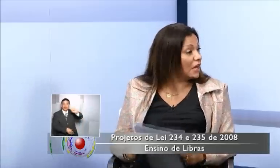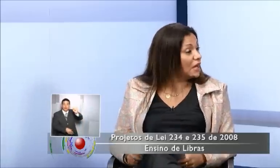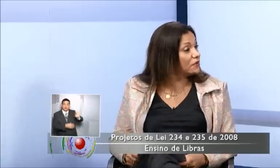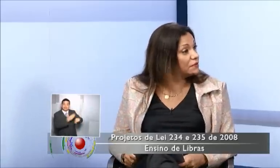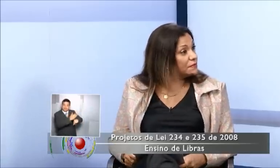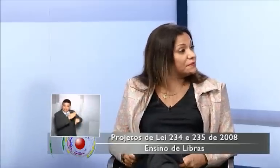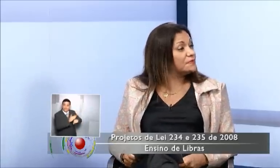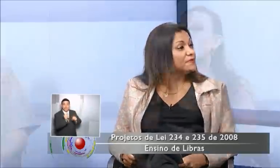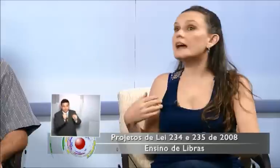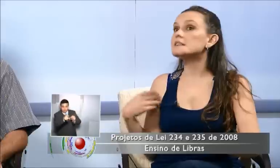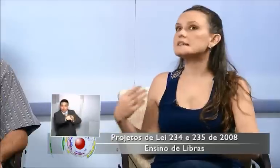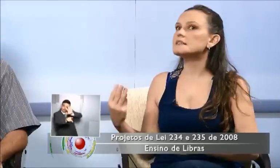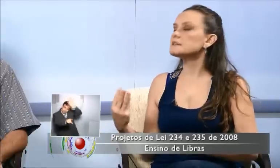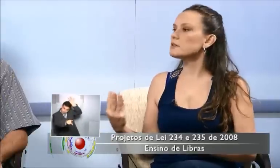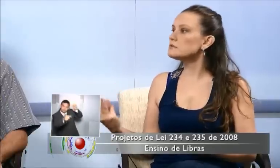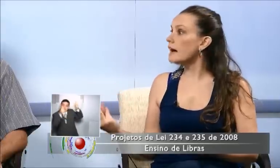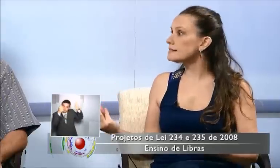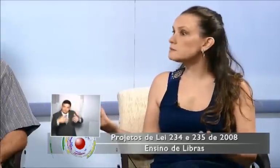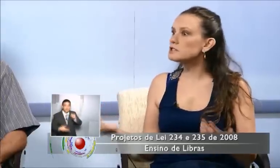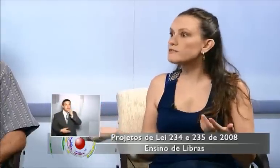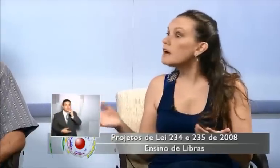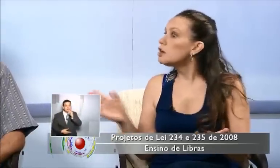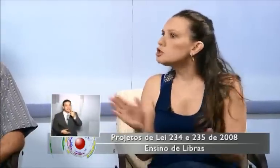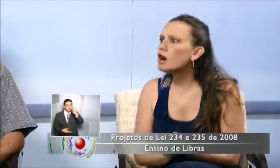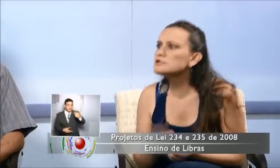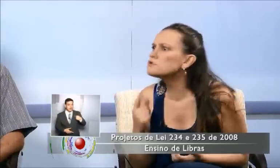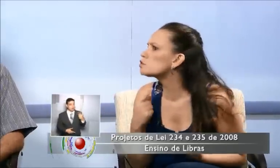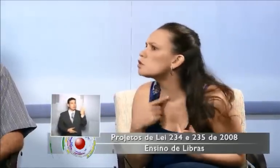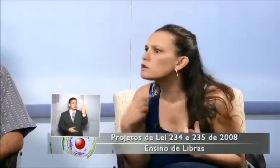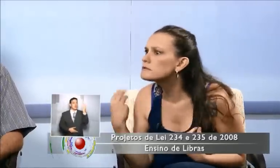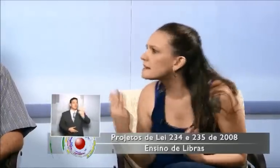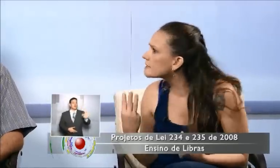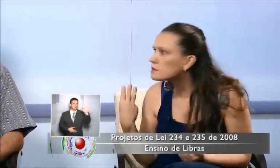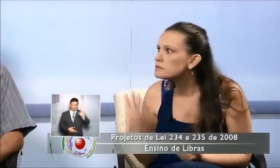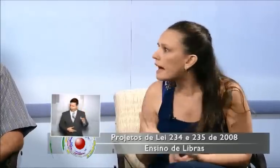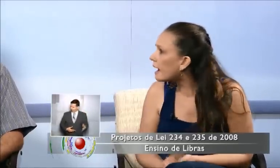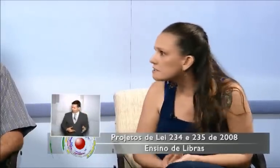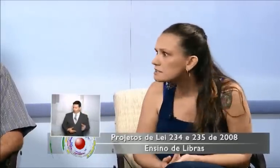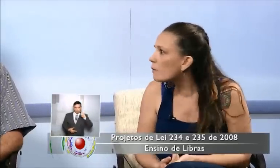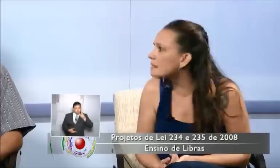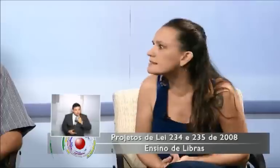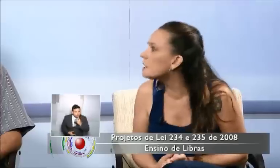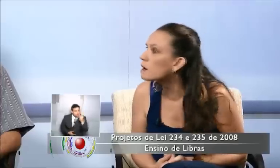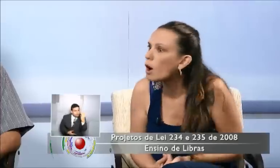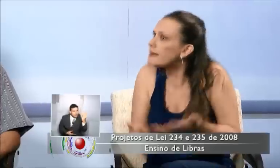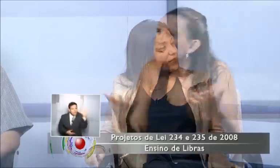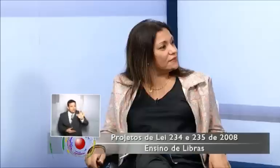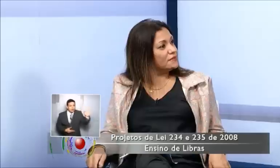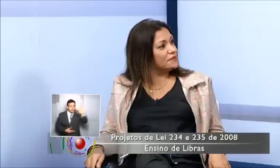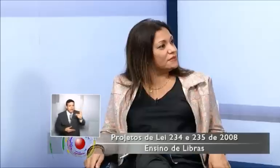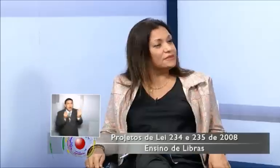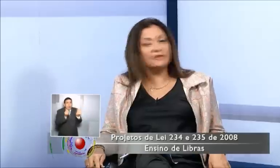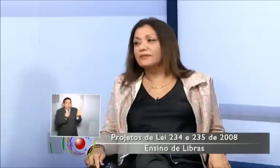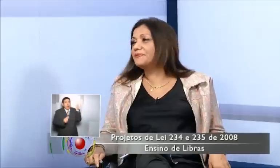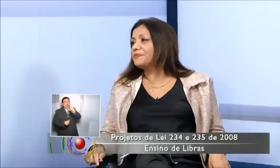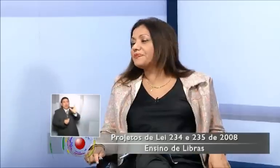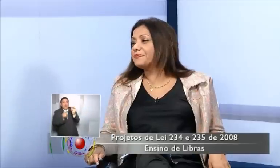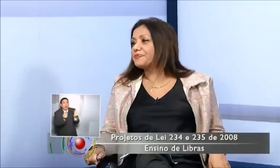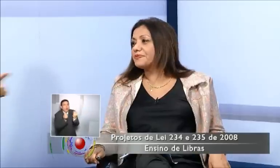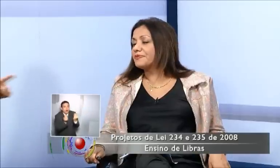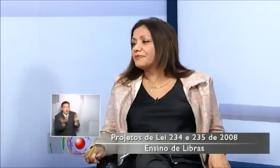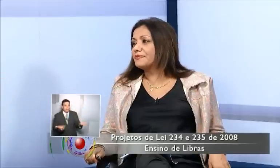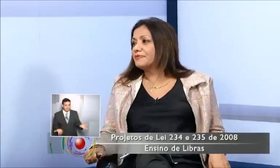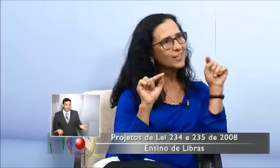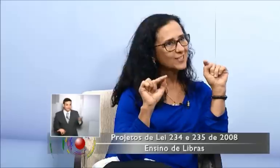falar um pouco disso. Quando ele fala, ele tem 3 faculdades, tem muita gente que fala, nossa, um surdo com 3 faculdades? Como assim? Eles fazem a ligação direta